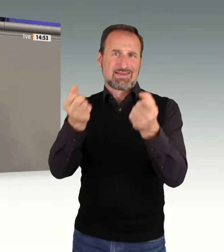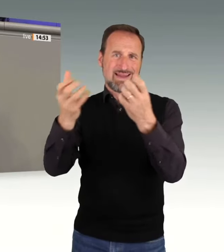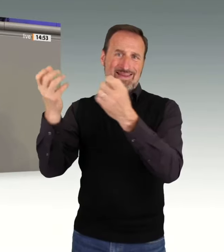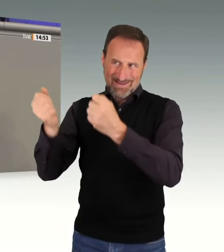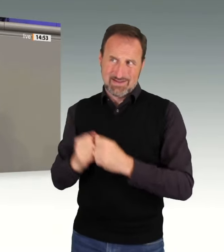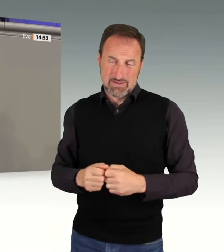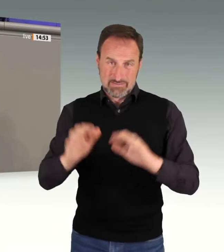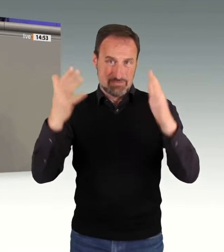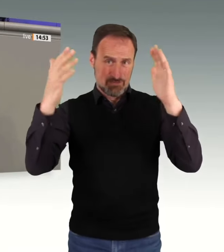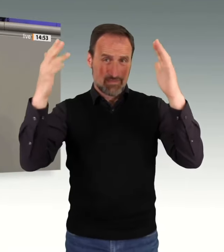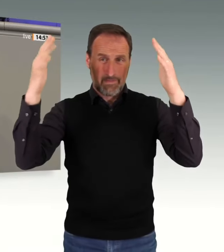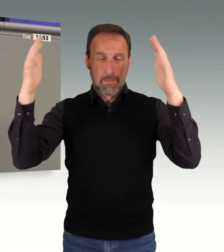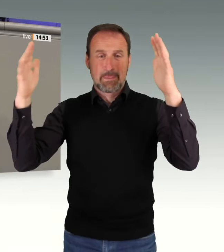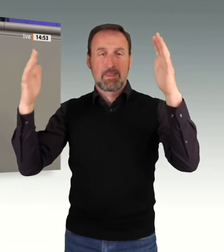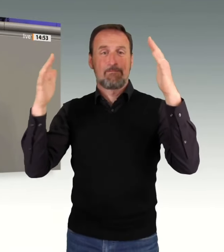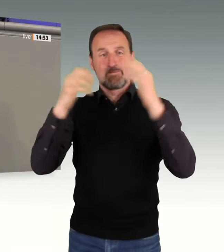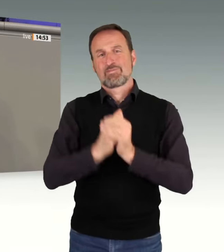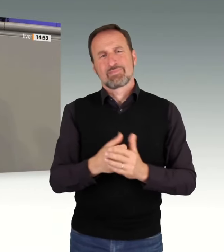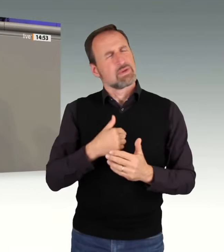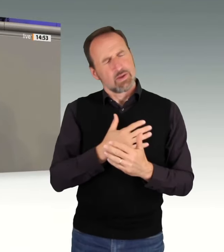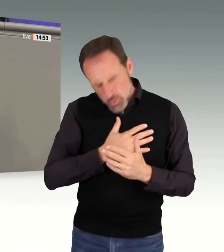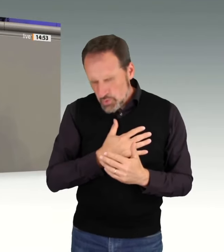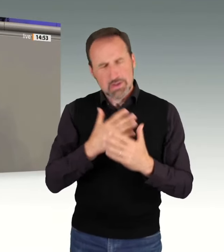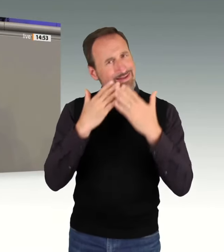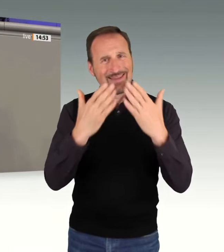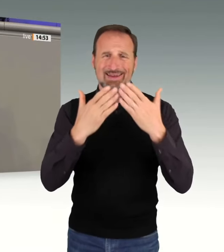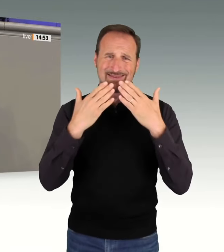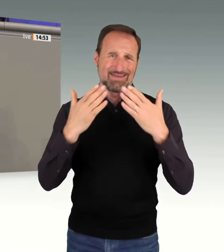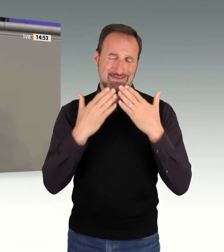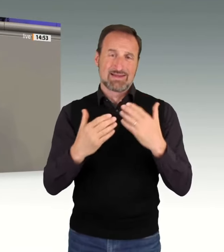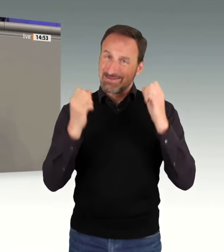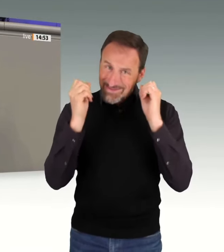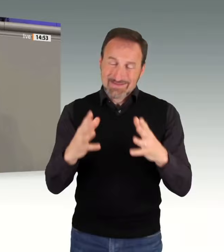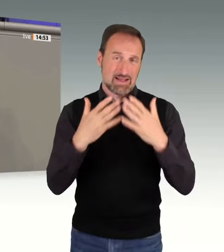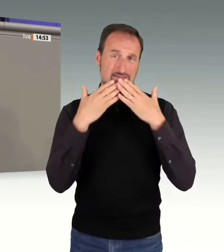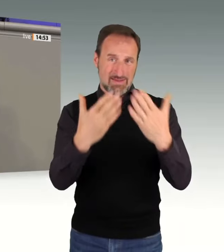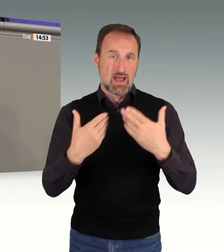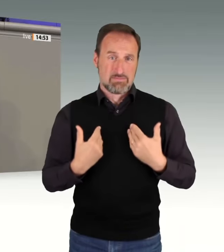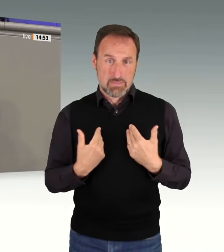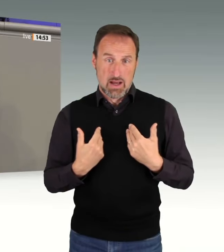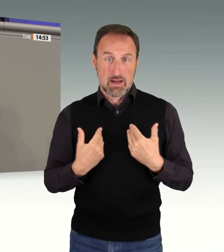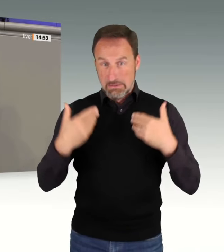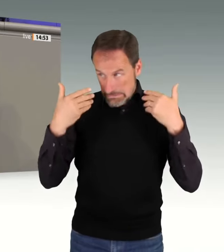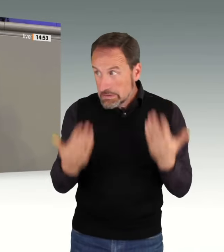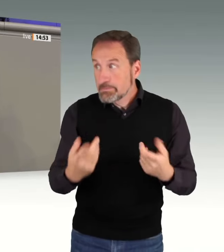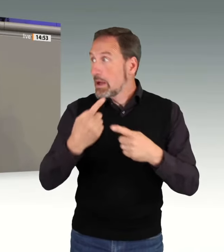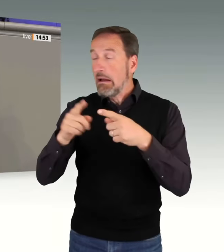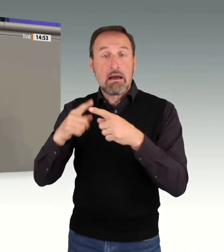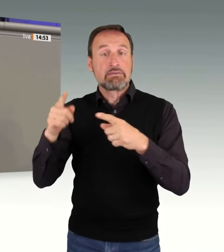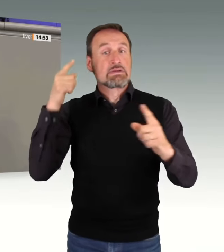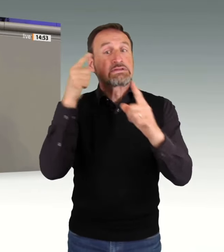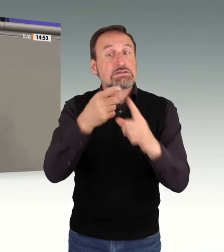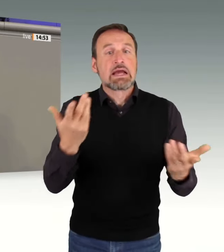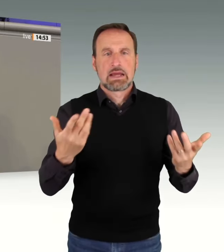Schutz unserer Völker, unser Europa, internationale Ordnung, die sich auf den Grundlagen und Ordnungen ruhen?